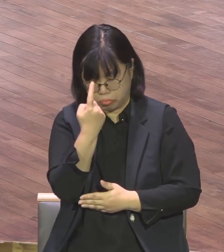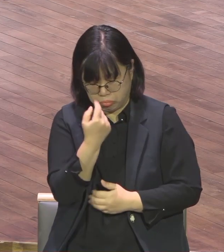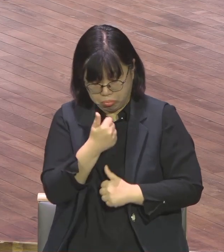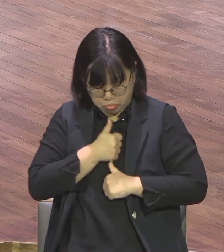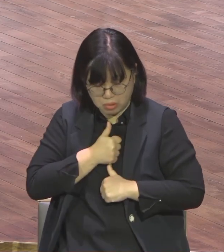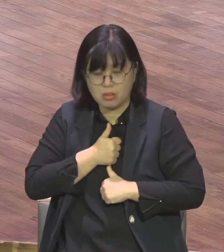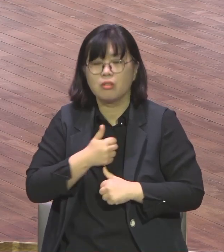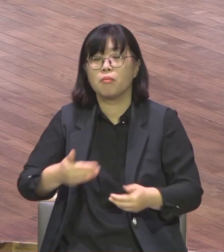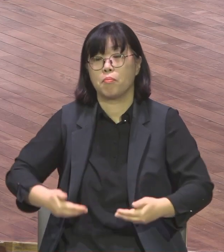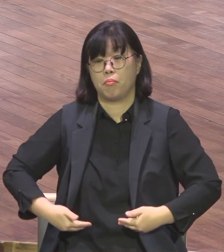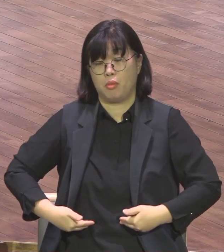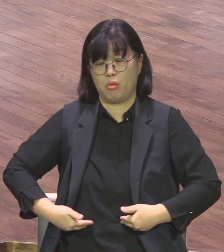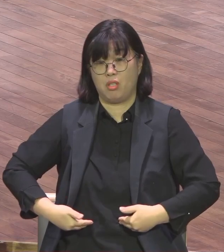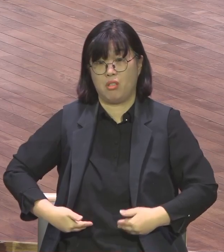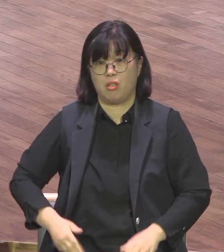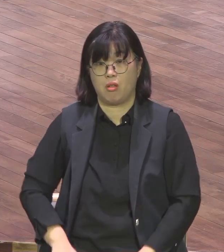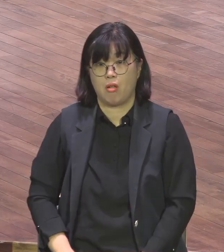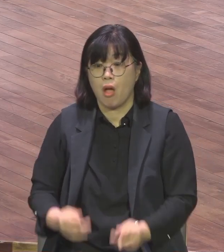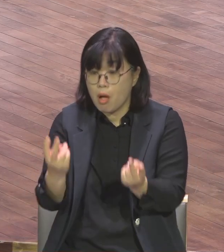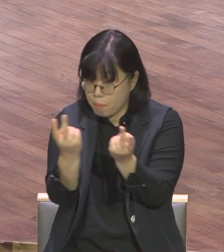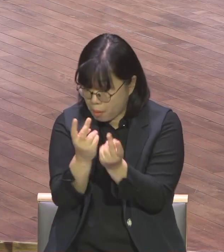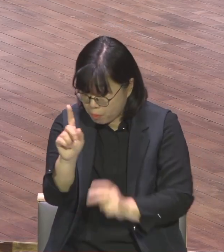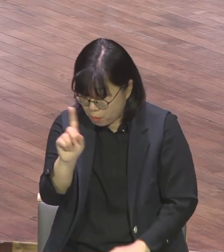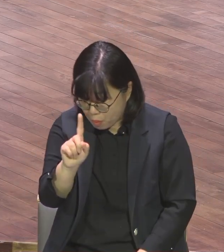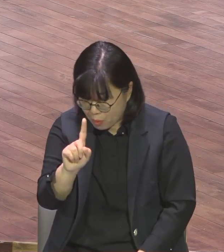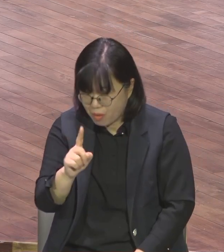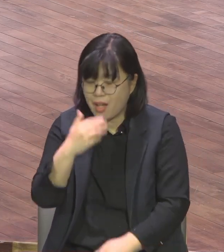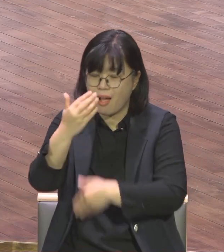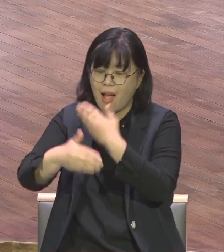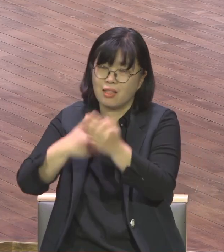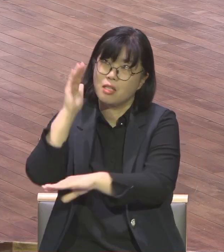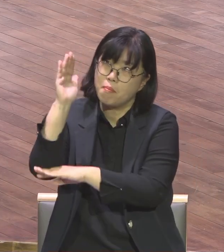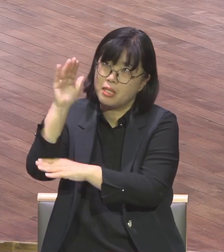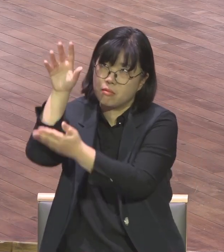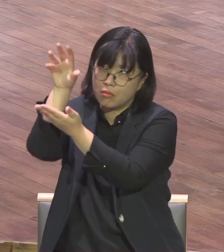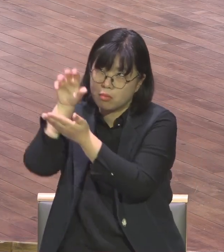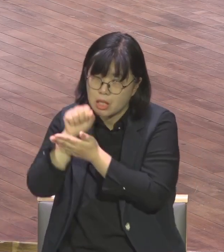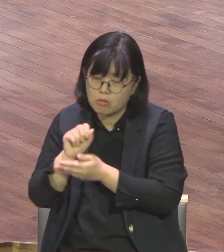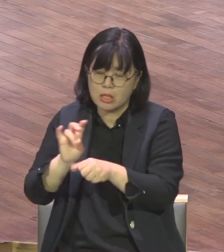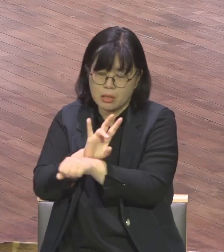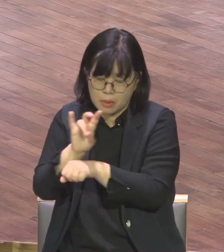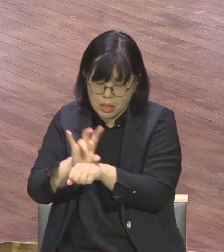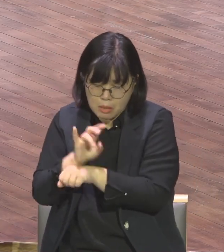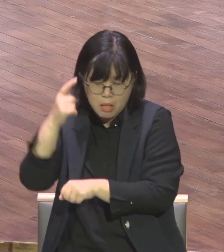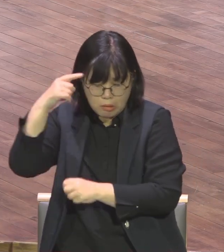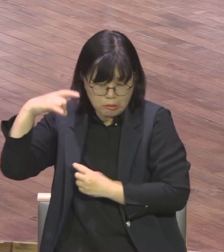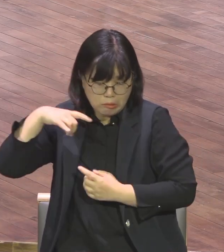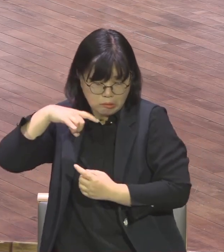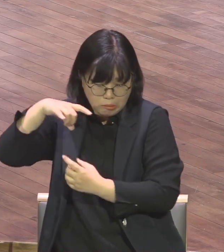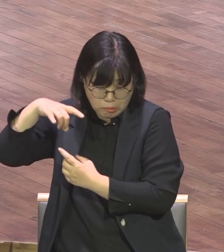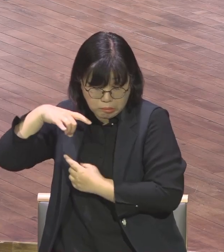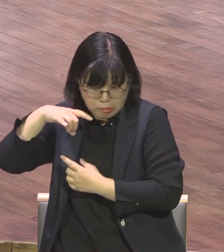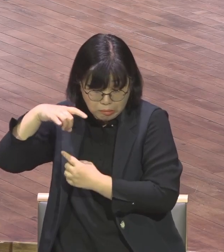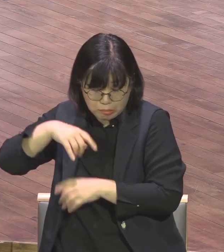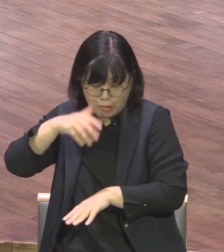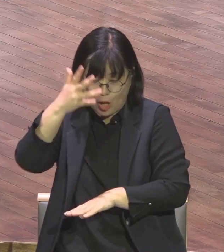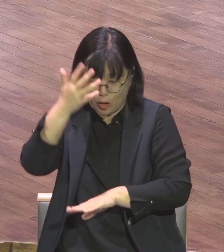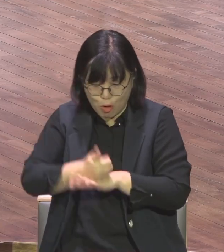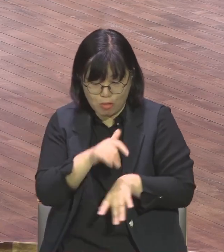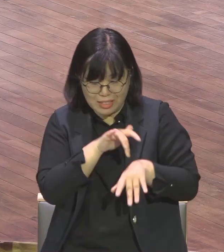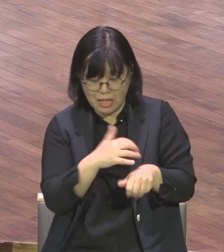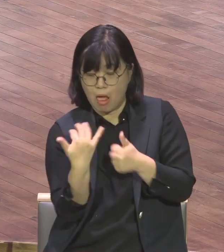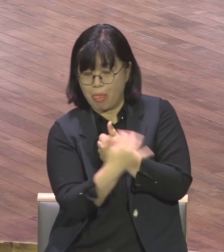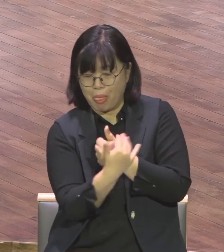하면 됩니까? 강단 말씀과 24대면 됩니다. 24대세요. 예수님도 하나님 말씀으로 사탄을 공격